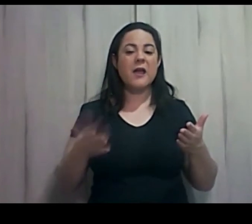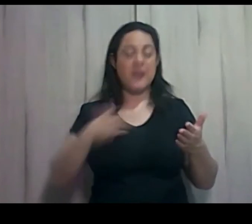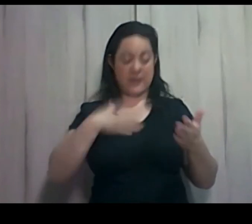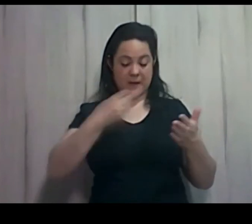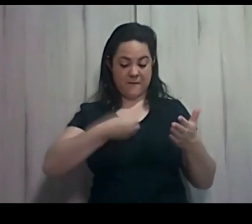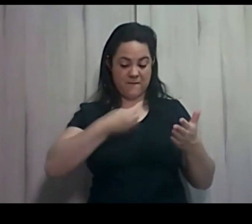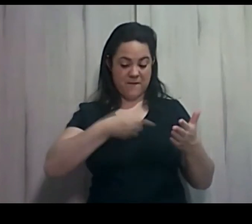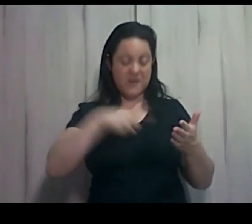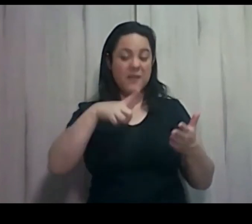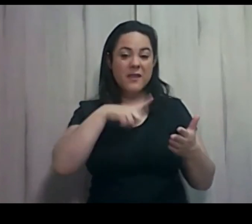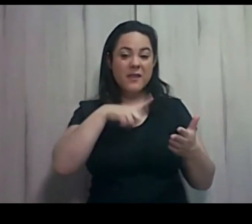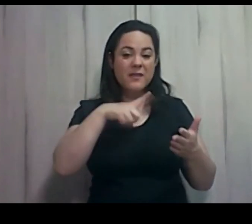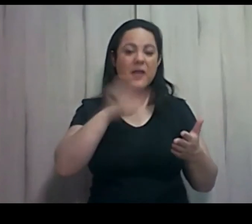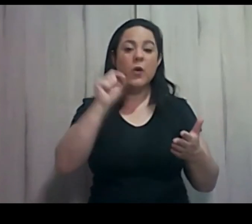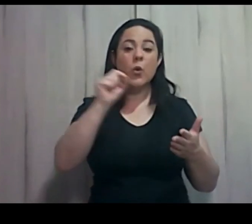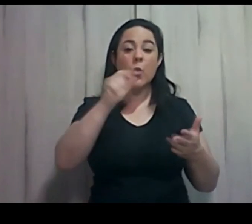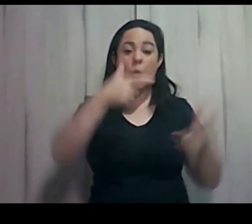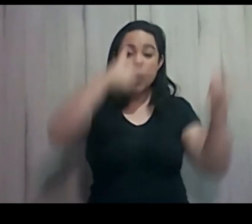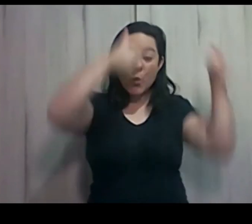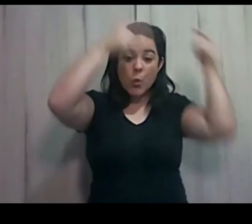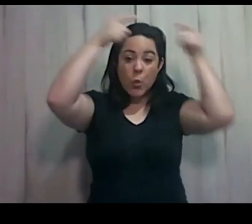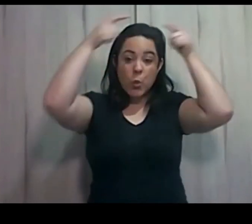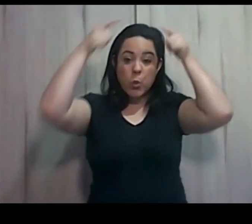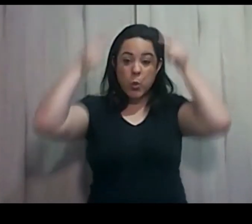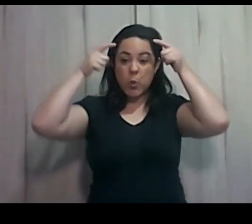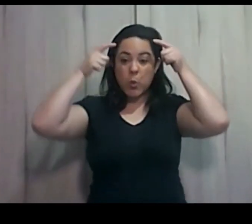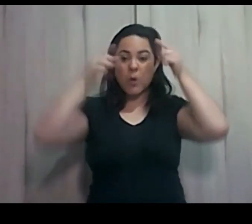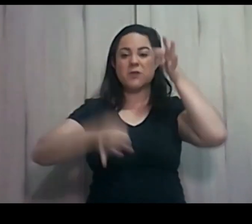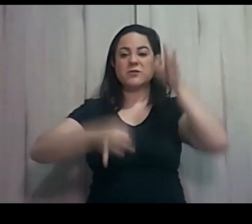reservada a coroa da justiça.